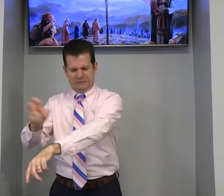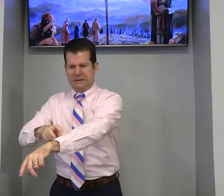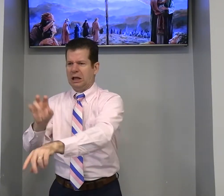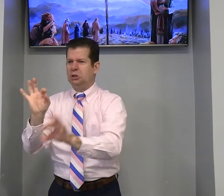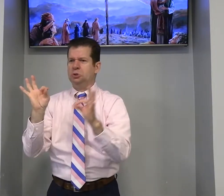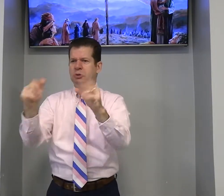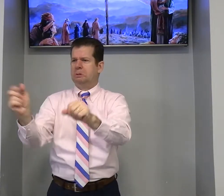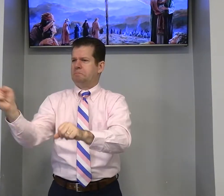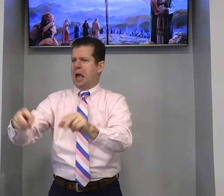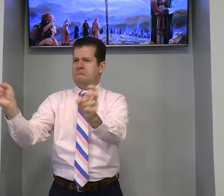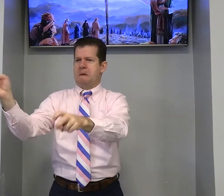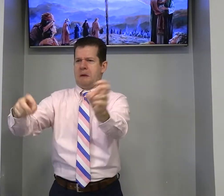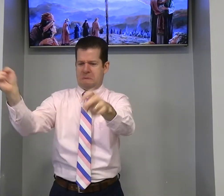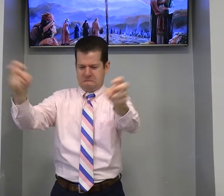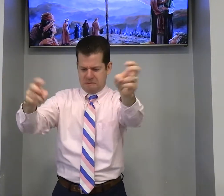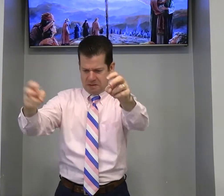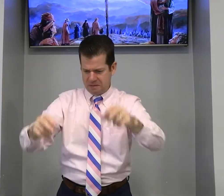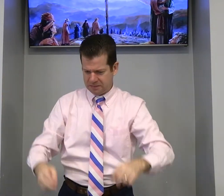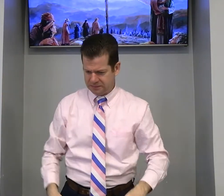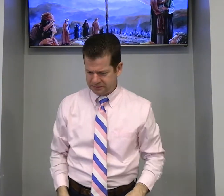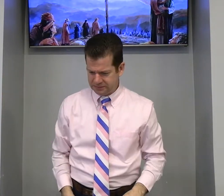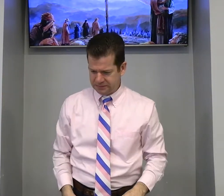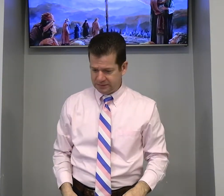e mandou picar as pessoas.